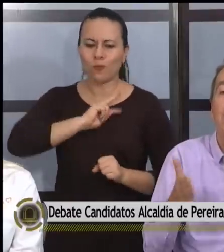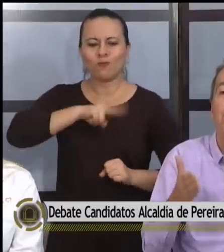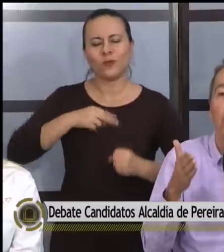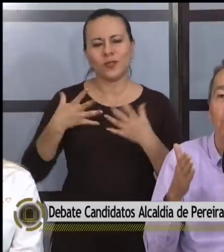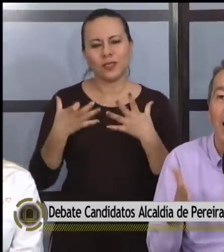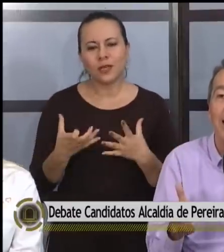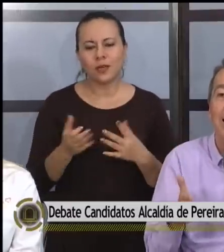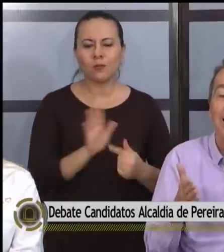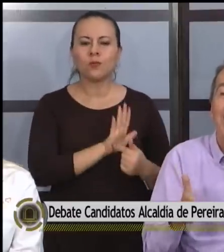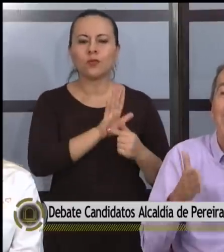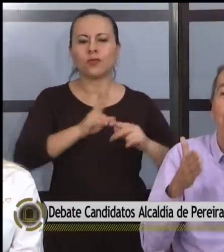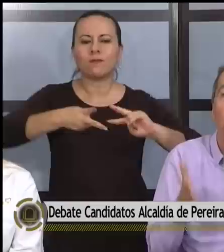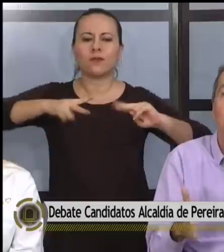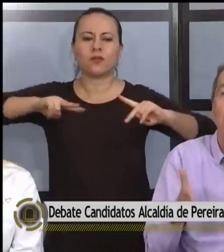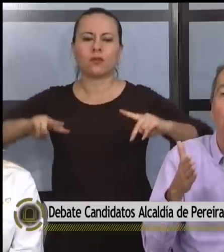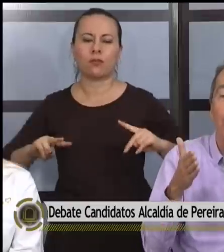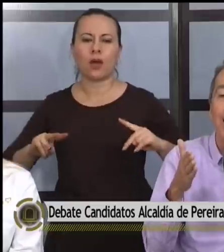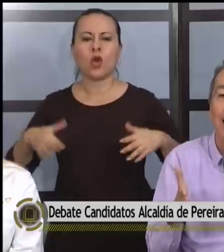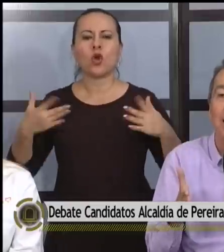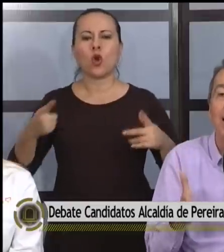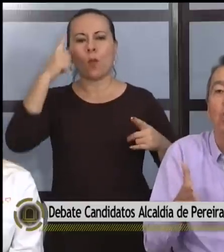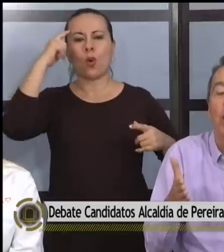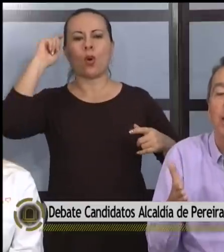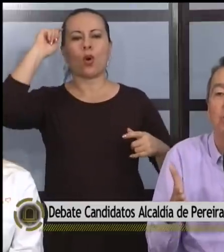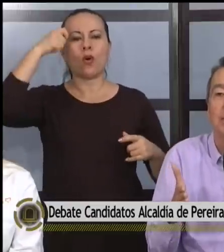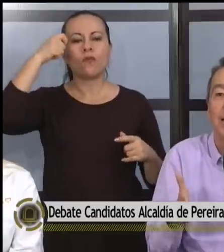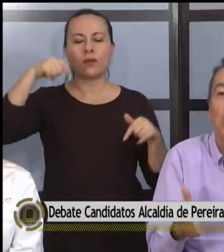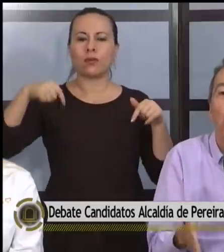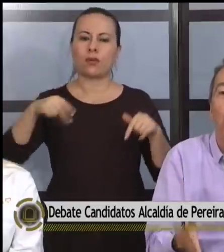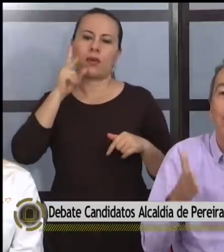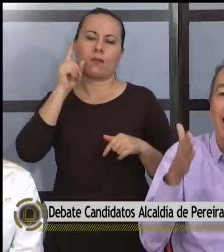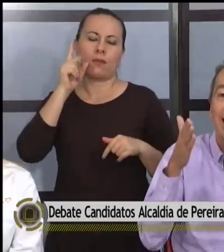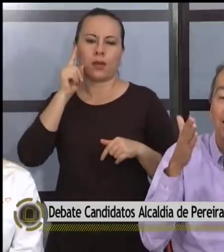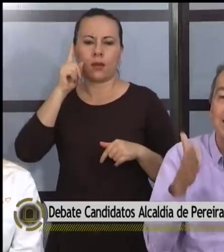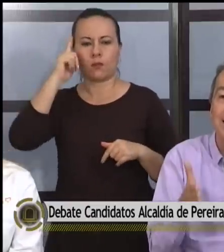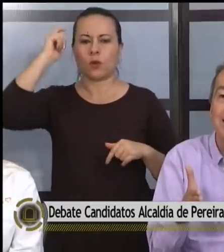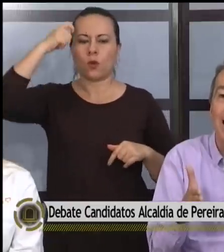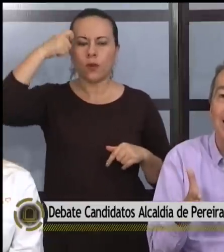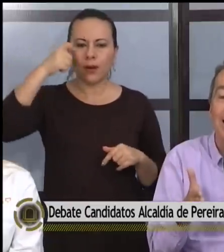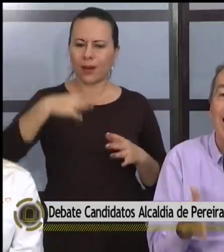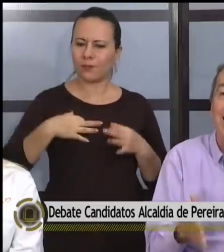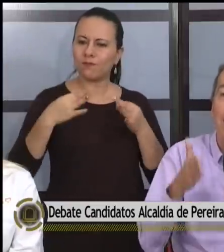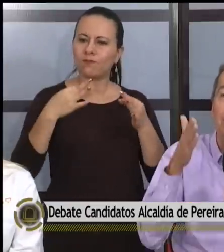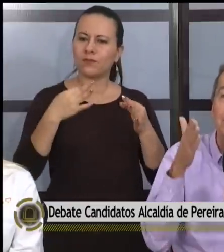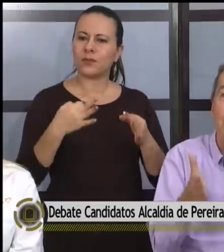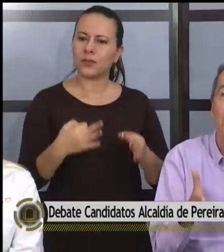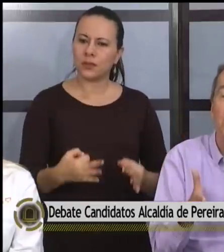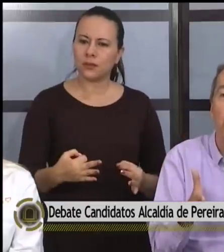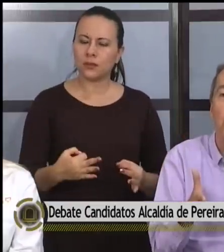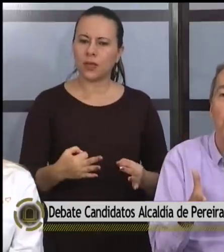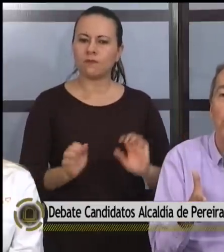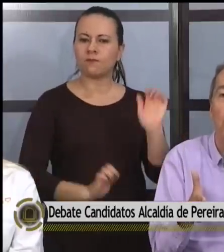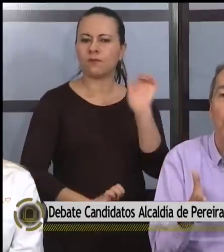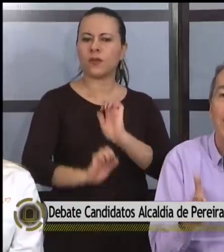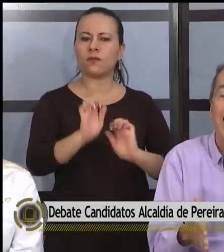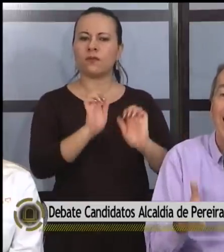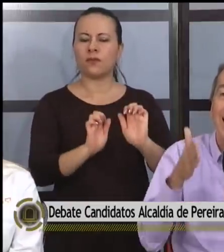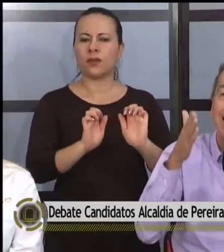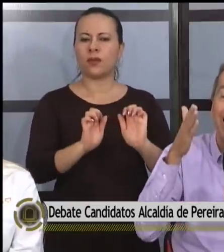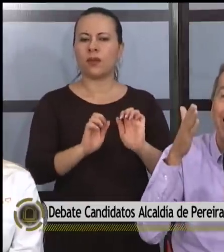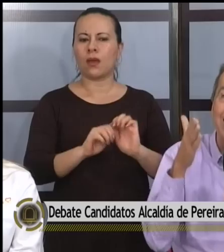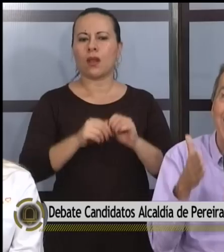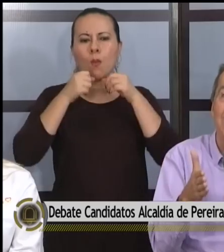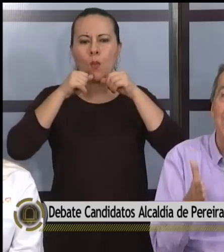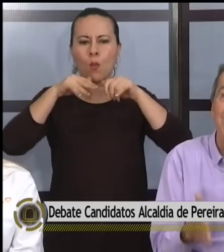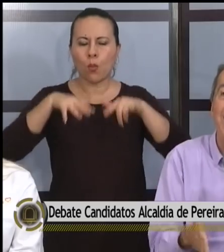Queremos reformar la forma de gobernar. Eso es lo que queremos hacer. Gobernar en la decencia, en la defensa del patrimonio público. En